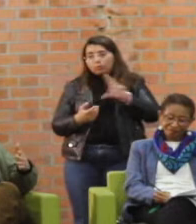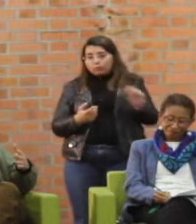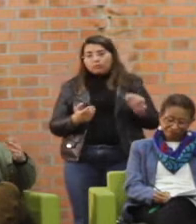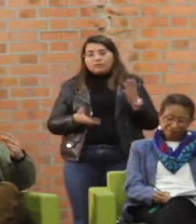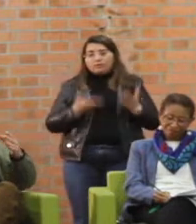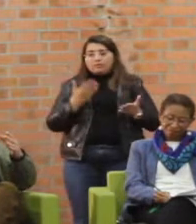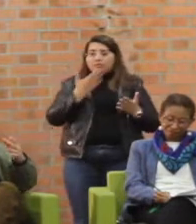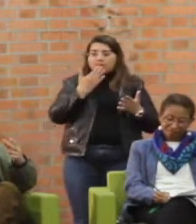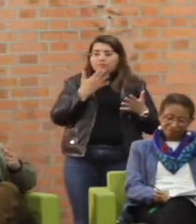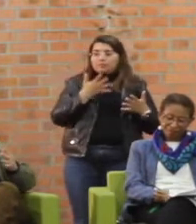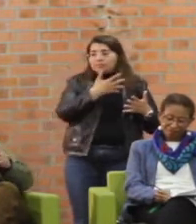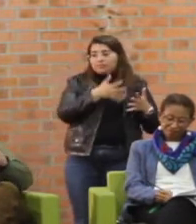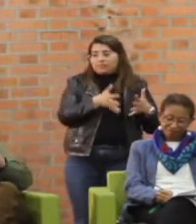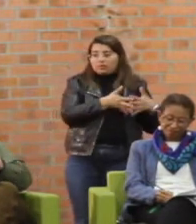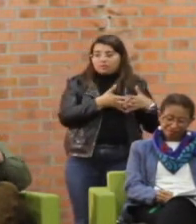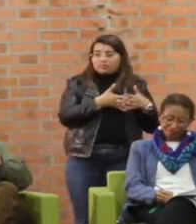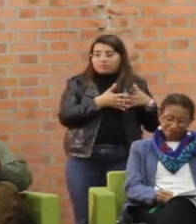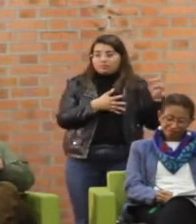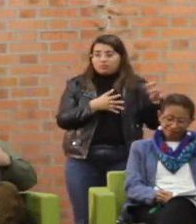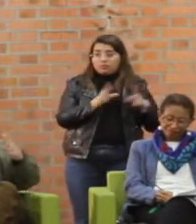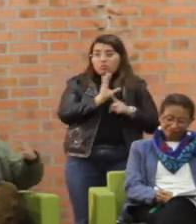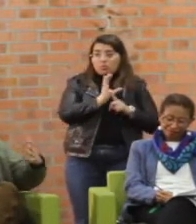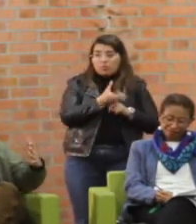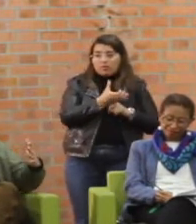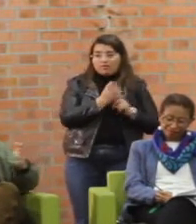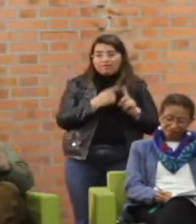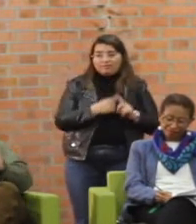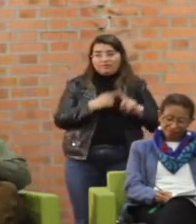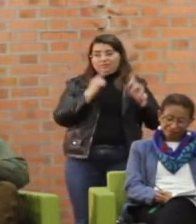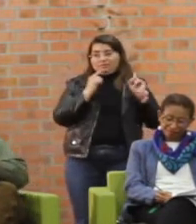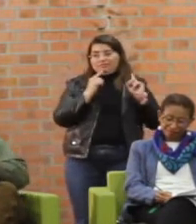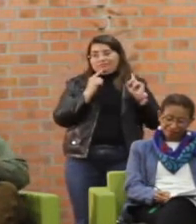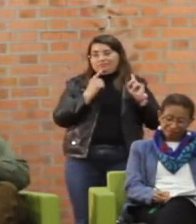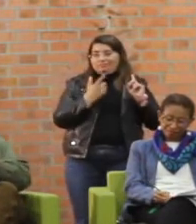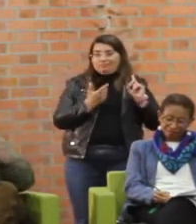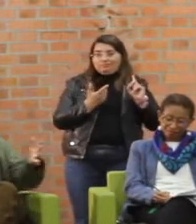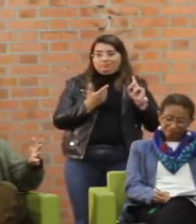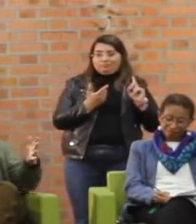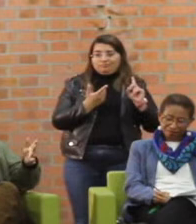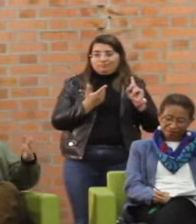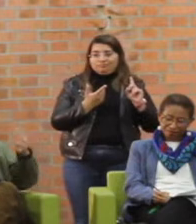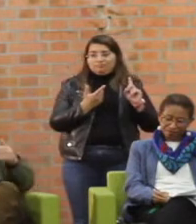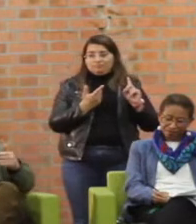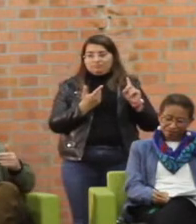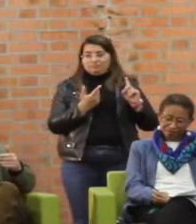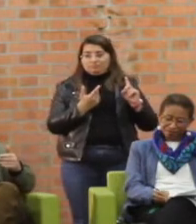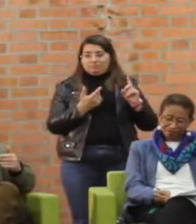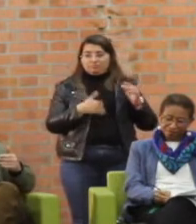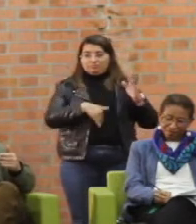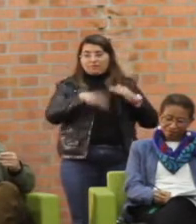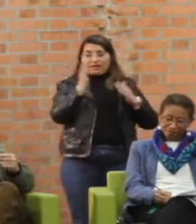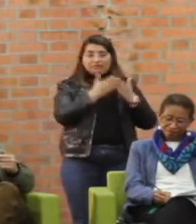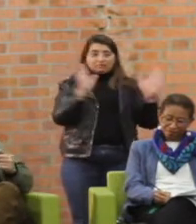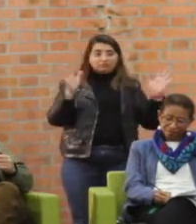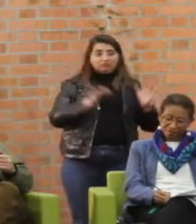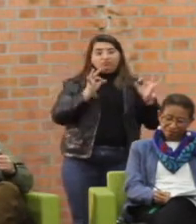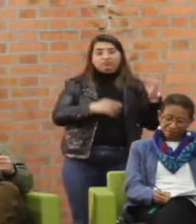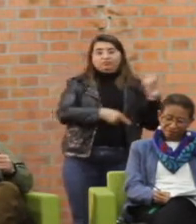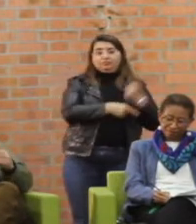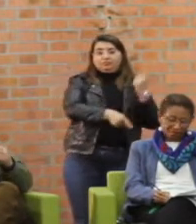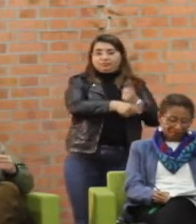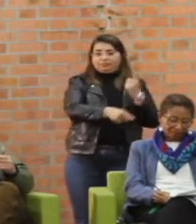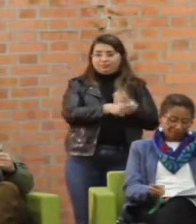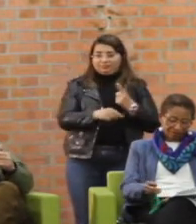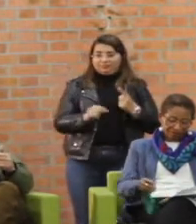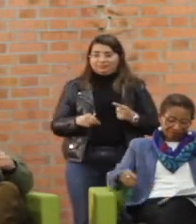Estados Unidos en un país donde hay una cultura del presidente inmensa y sin embargo se revirtió Entonces